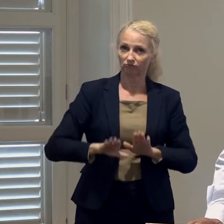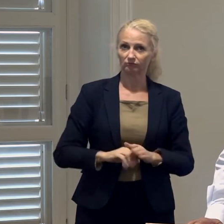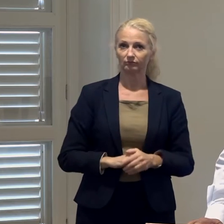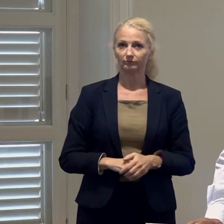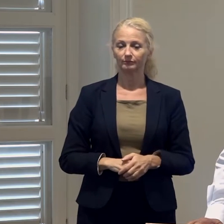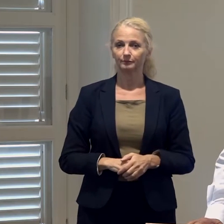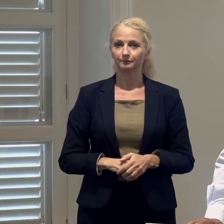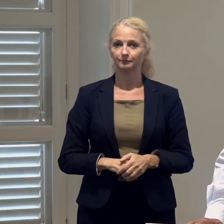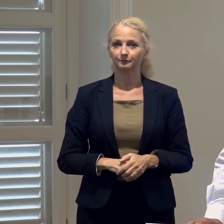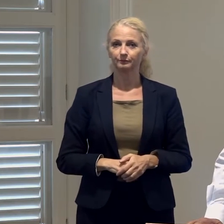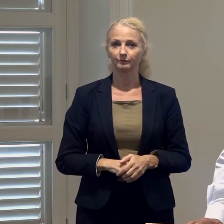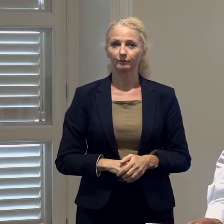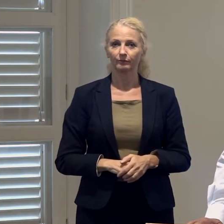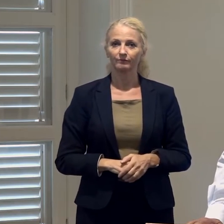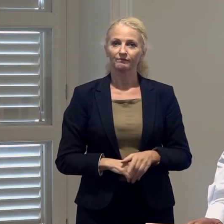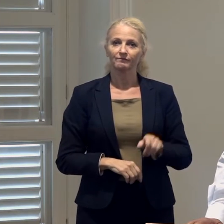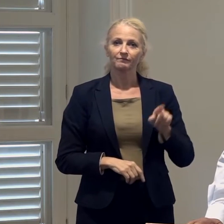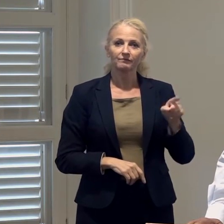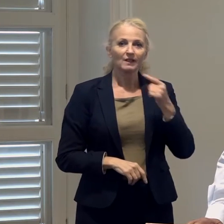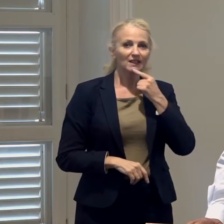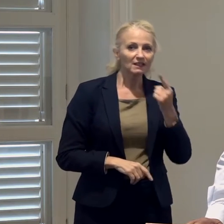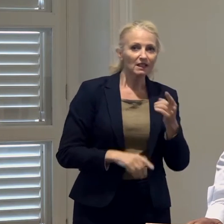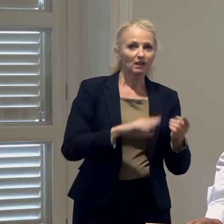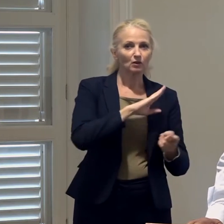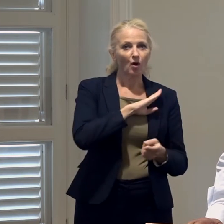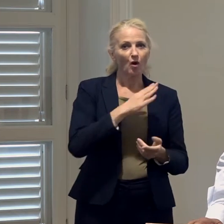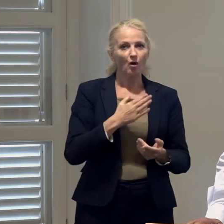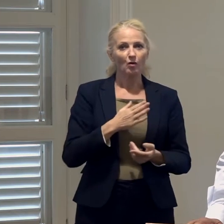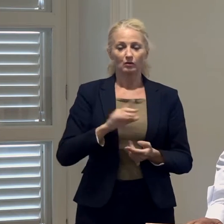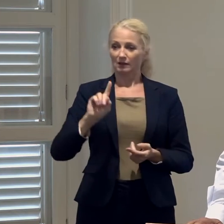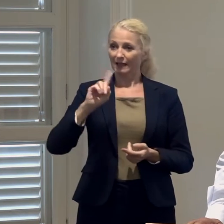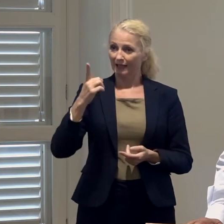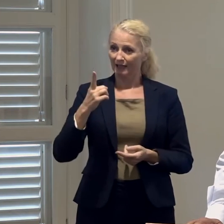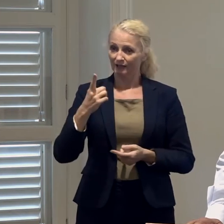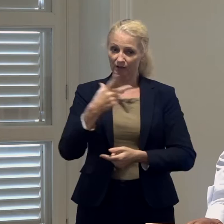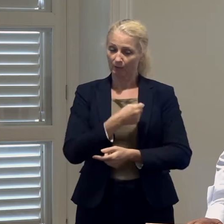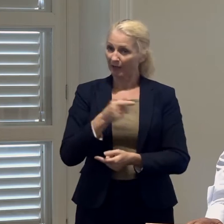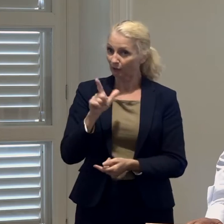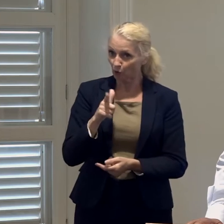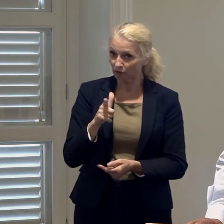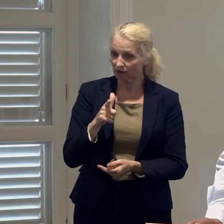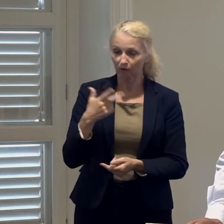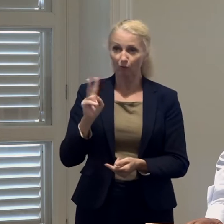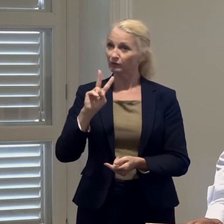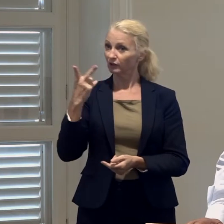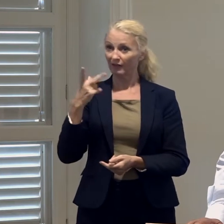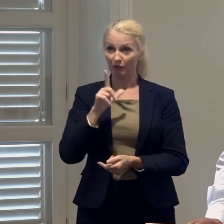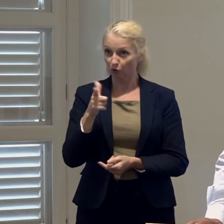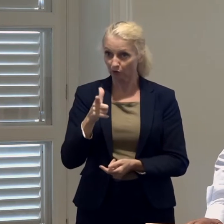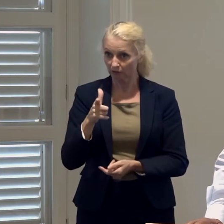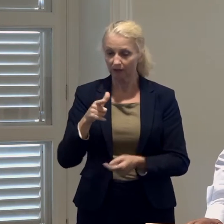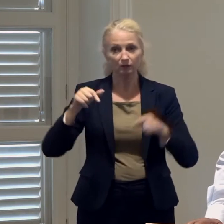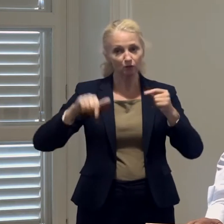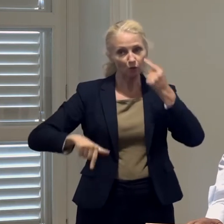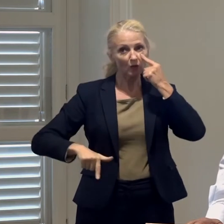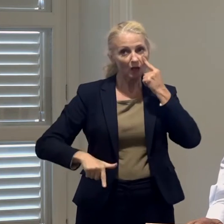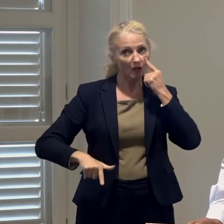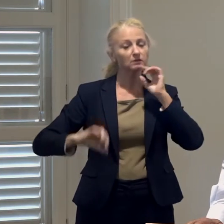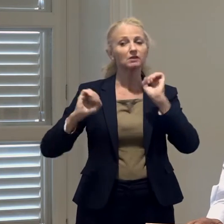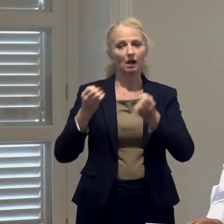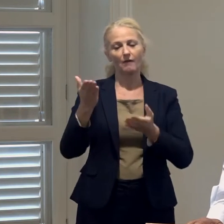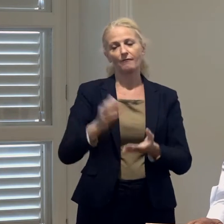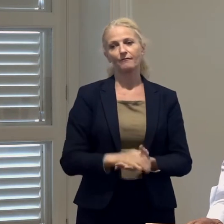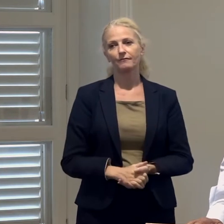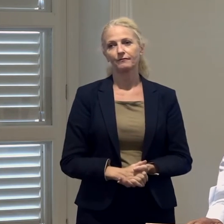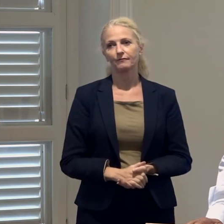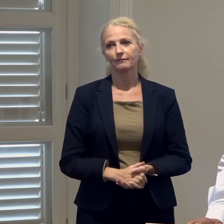eerste of de tweede coronaprik nog niet hebben gehaald, de kans om dat te doen. Met de boosterprik en de